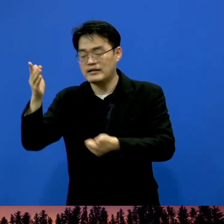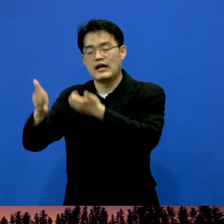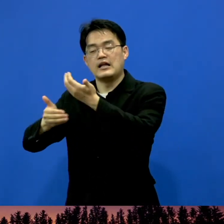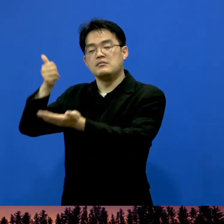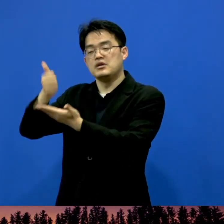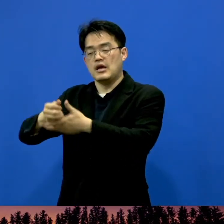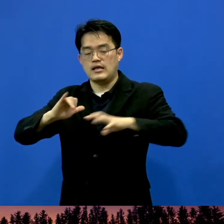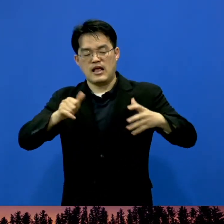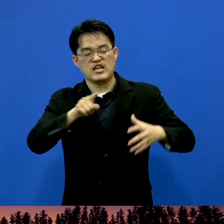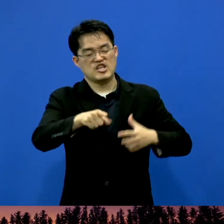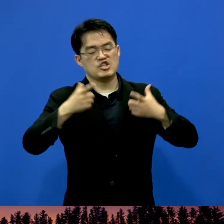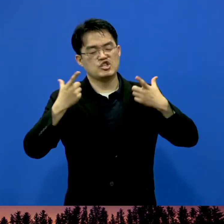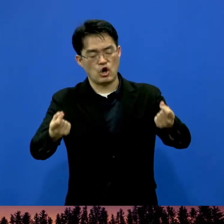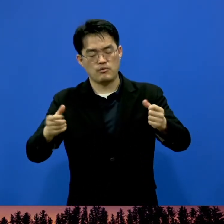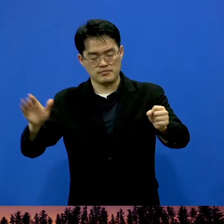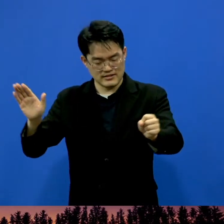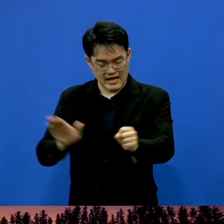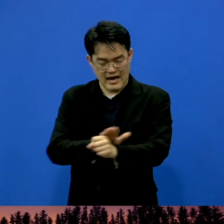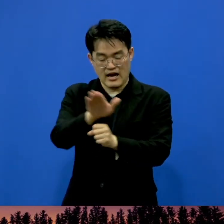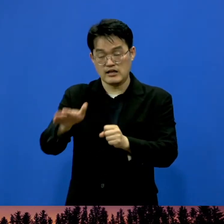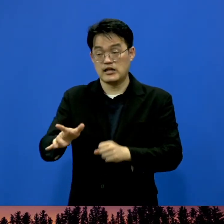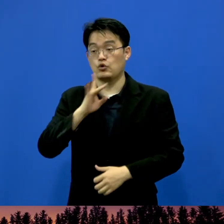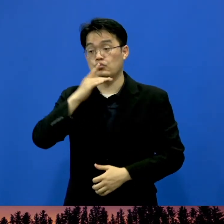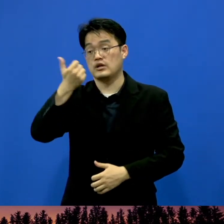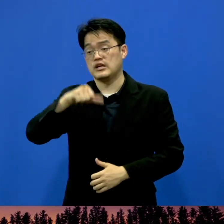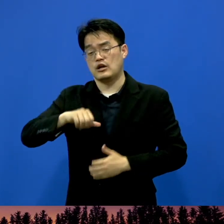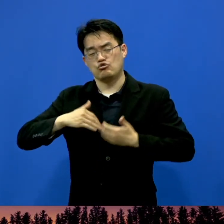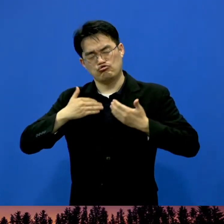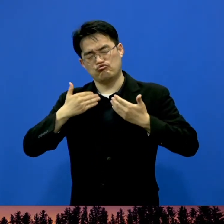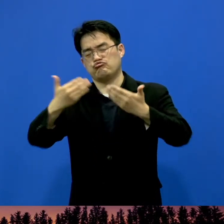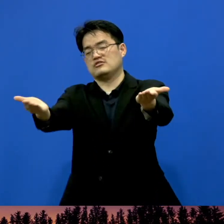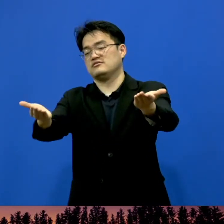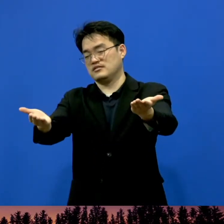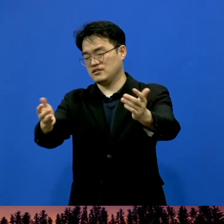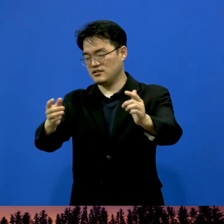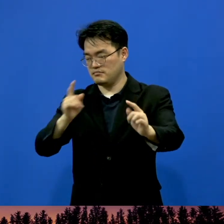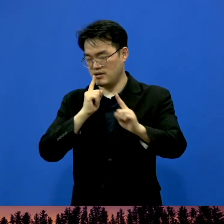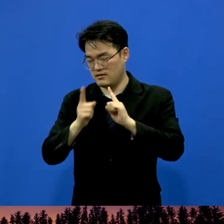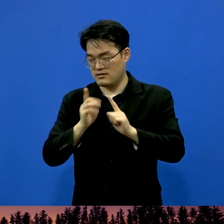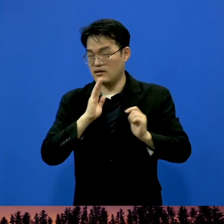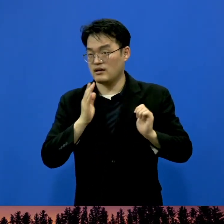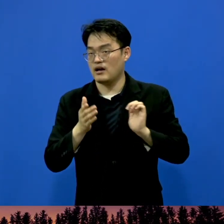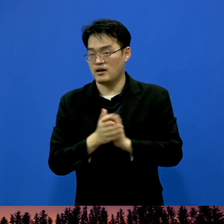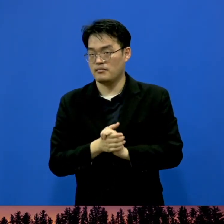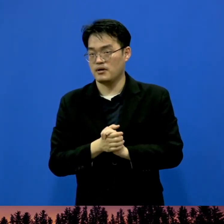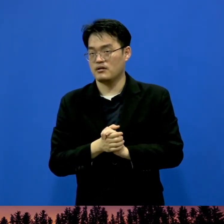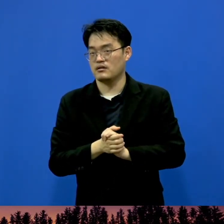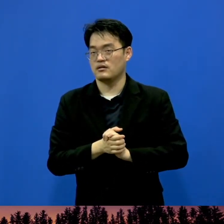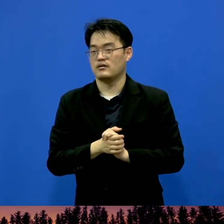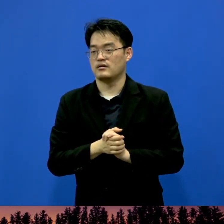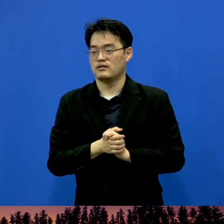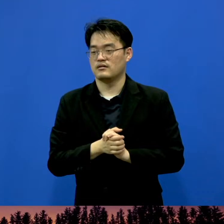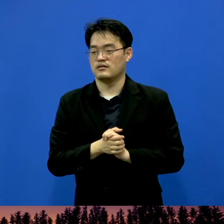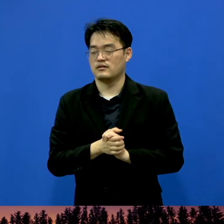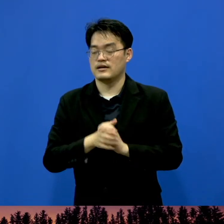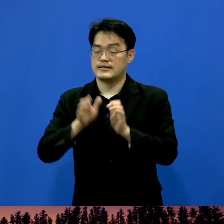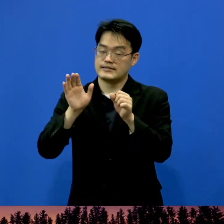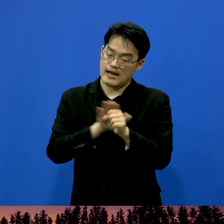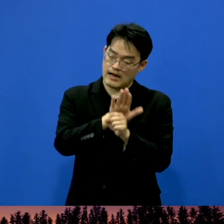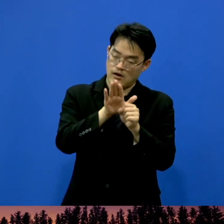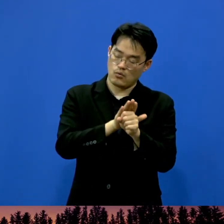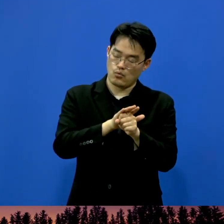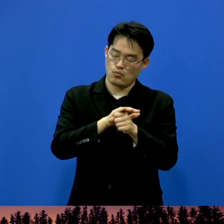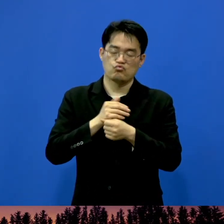이처럼 사랑하사 독생자를 주셨으니. 이게 러브와 기브가 딱 붙어 있잖아요.